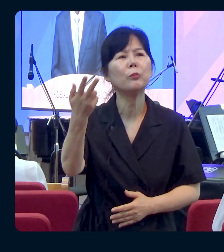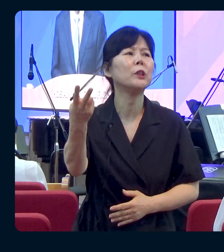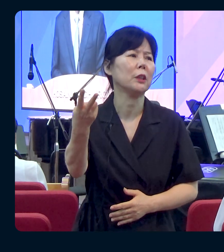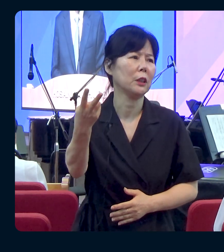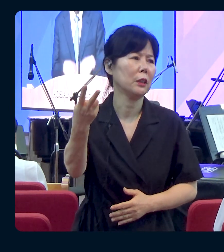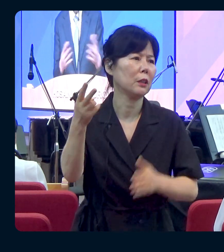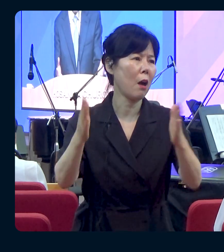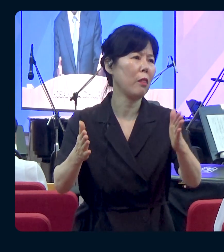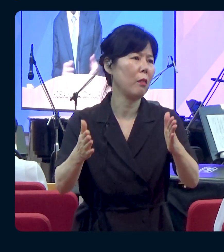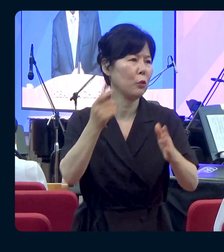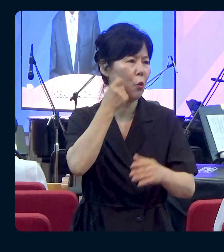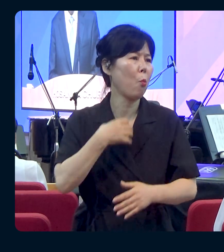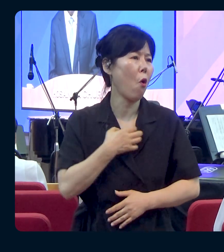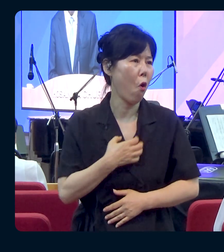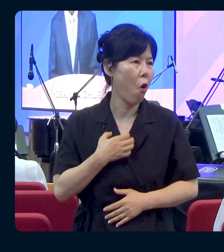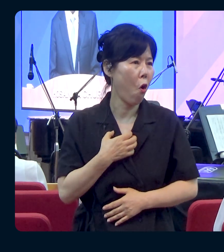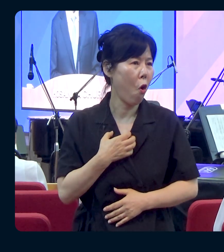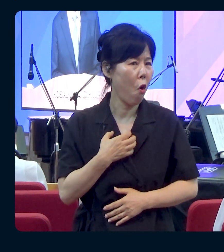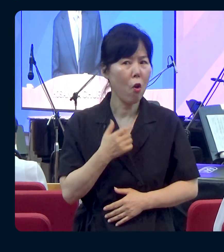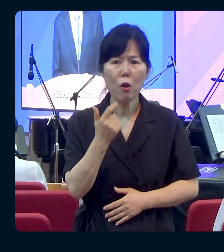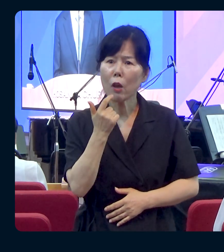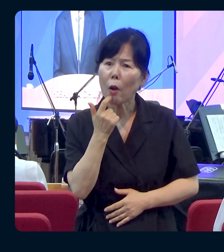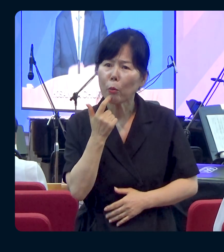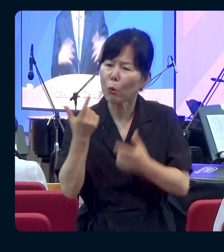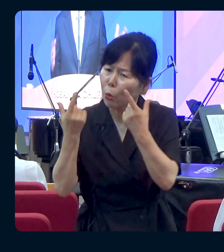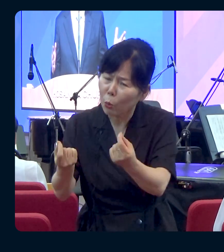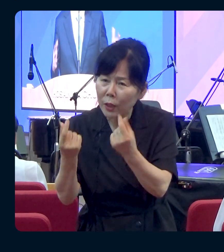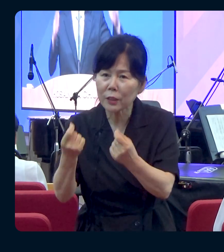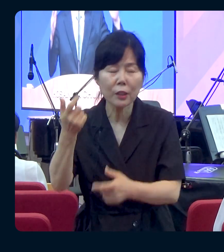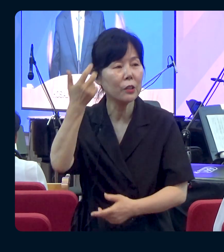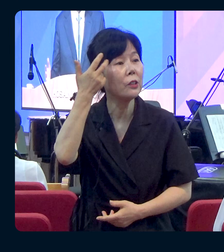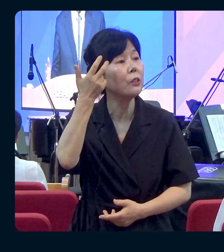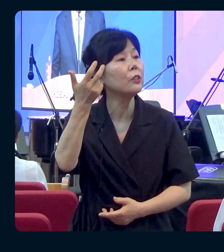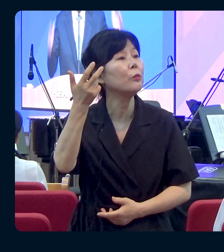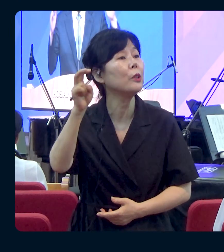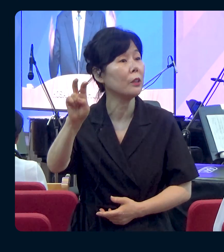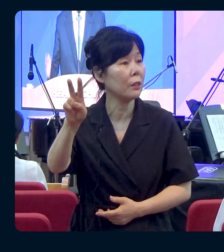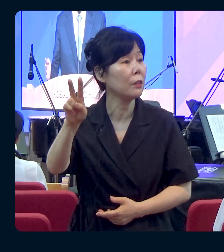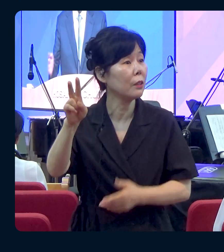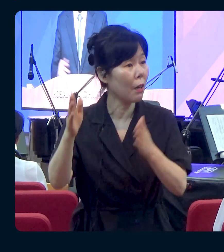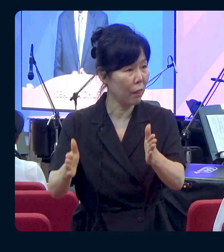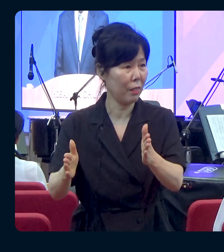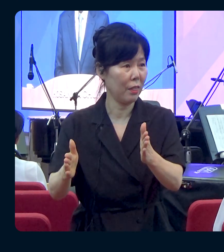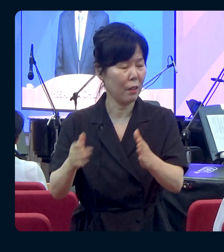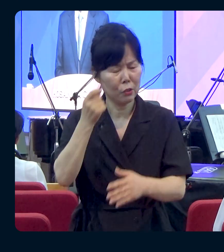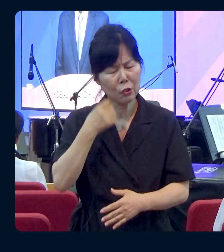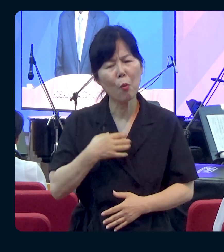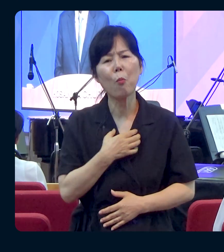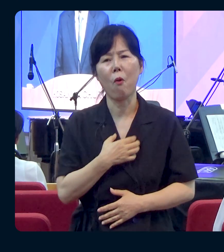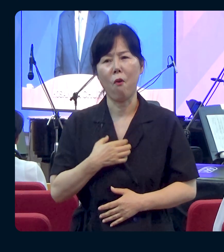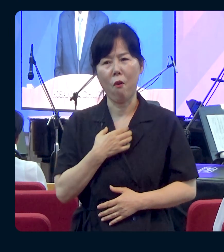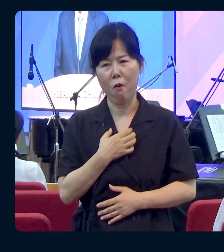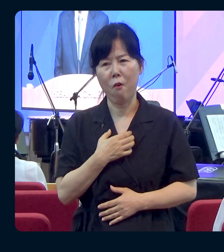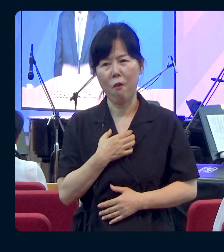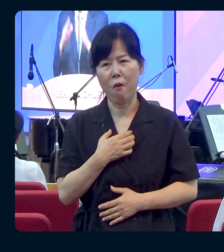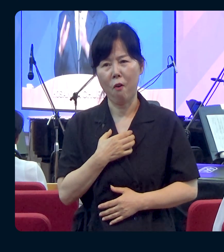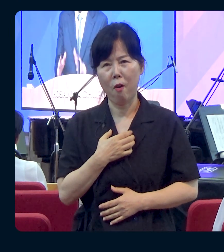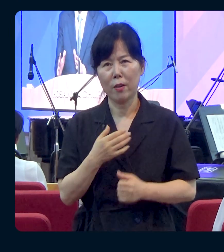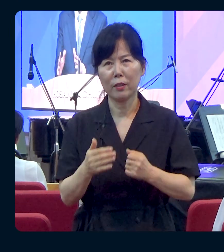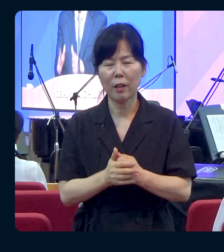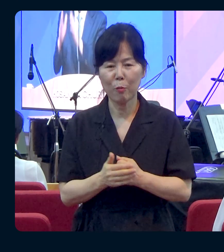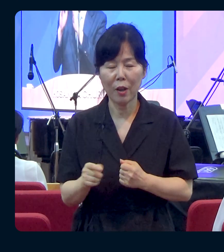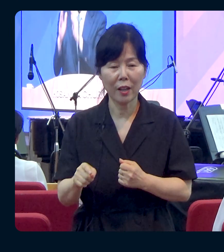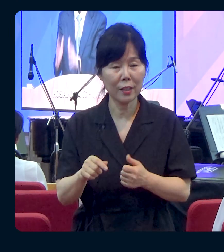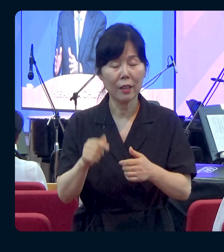하거든요. 그러니까 야곱이 죽었다고 해서 온 애굽이 70일을 곡했다고 하는 것은요, 정말